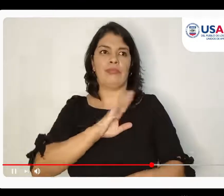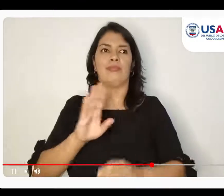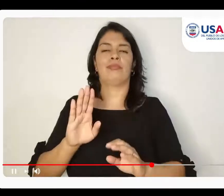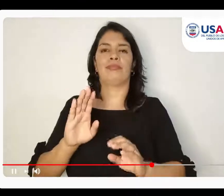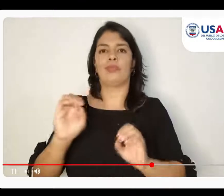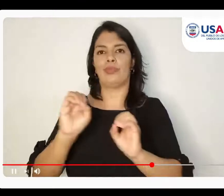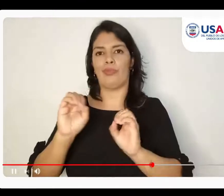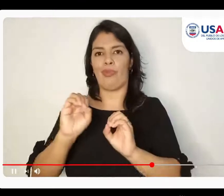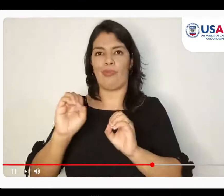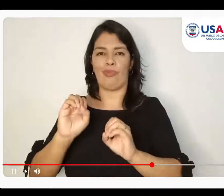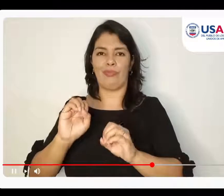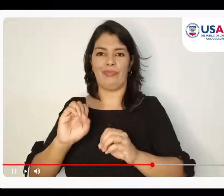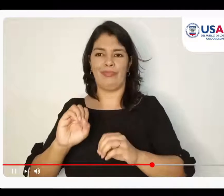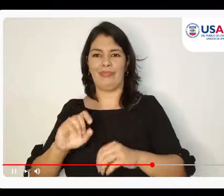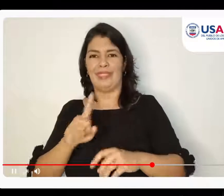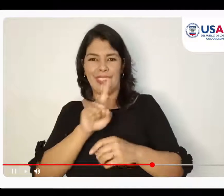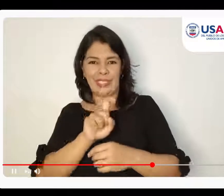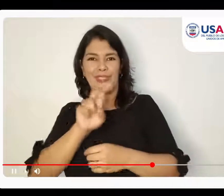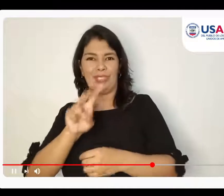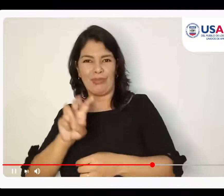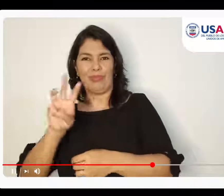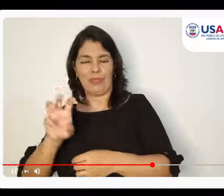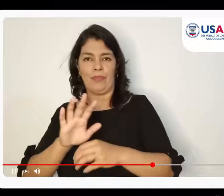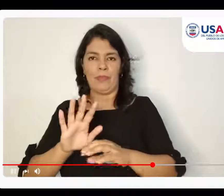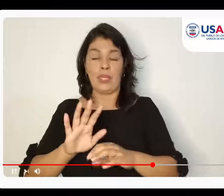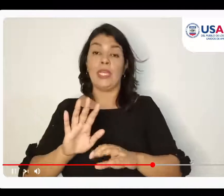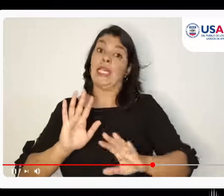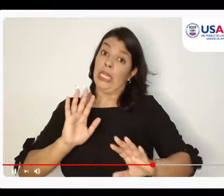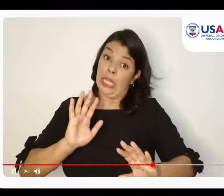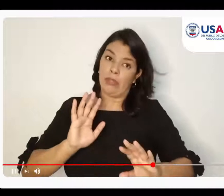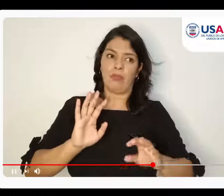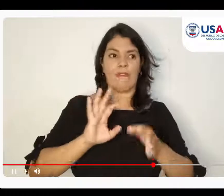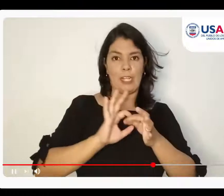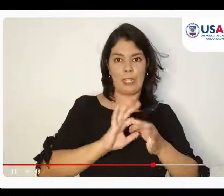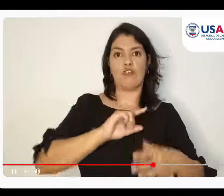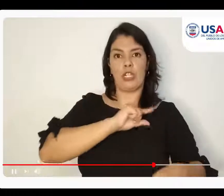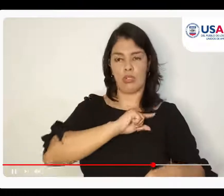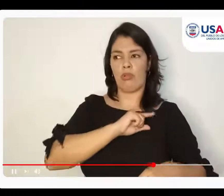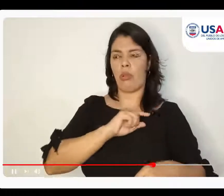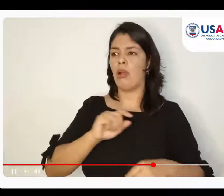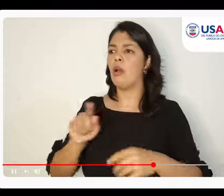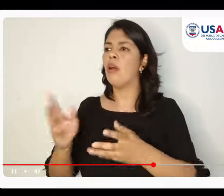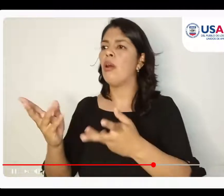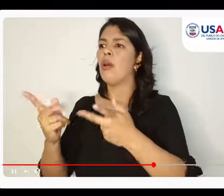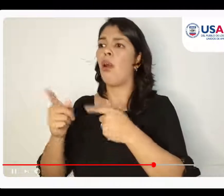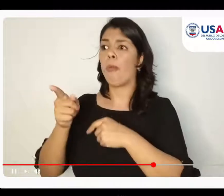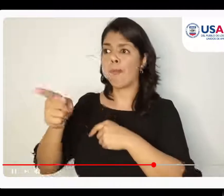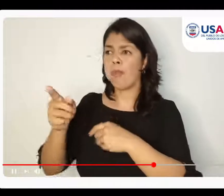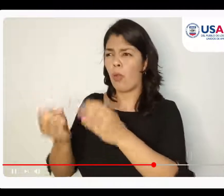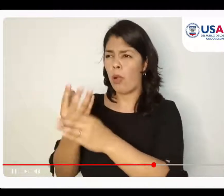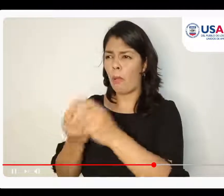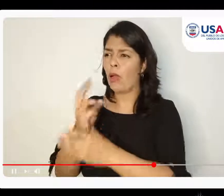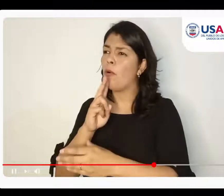les digo, pues que a nivel nacional digan, bueno, para esta carrera estas son las señas, para esta otra estas son las señas,